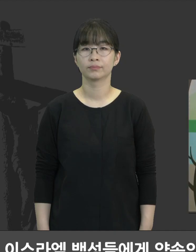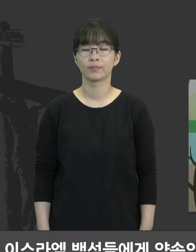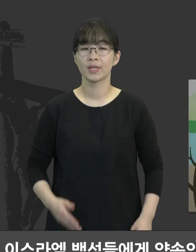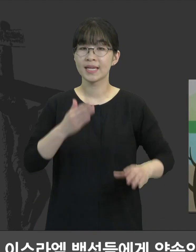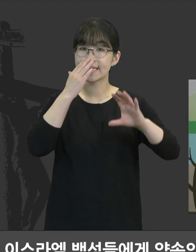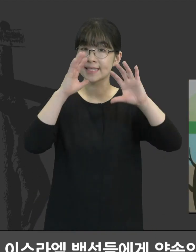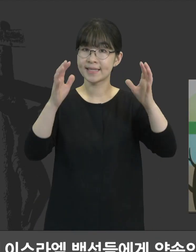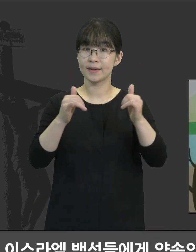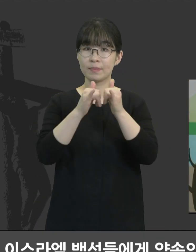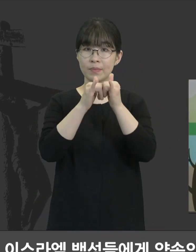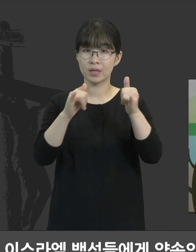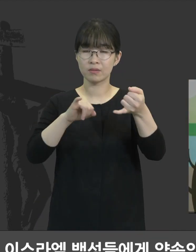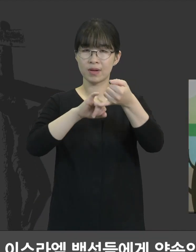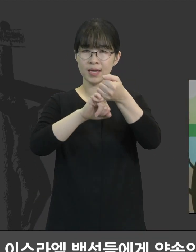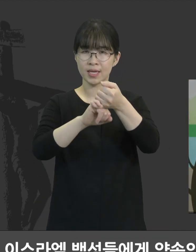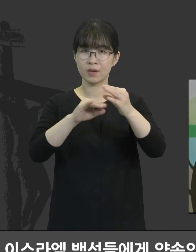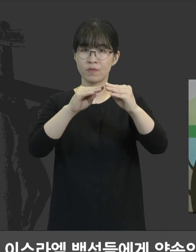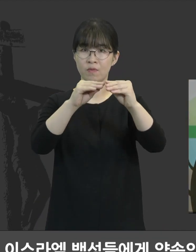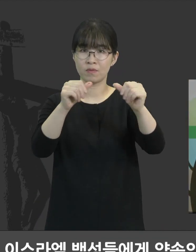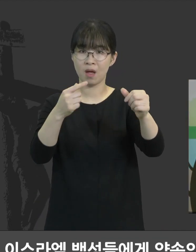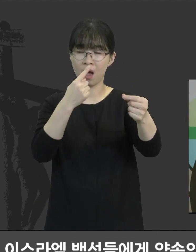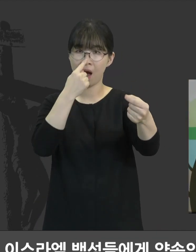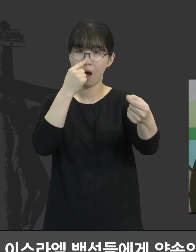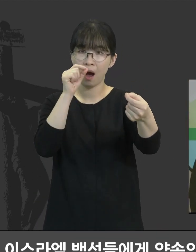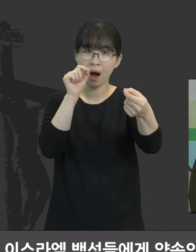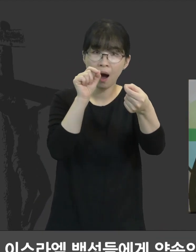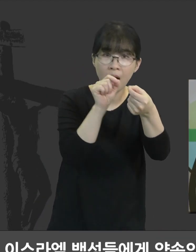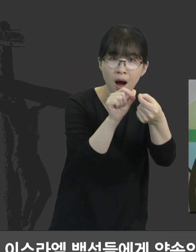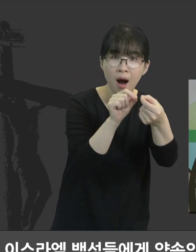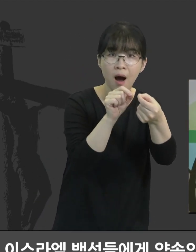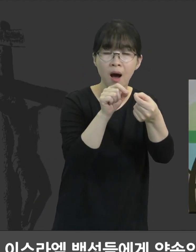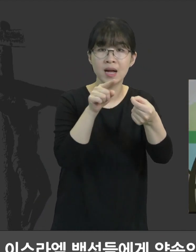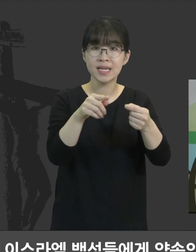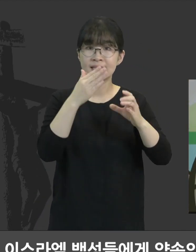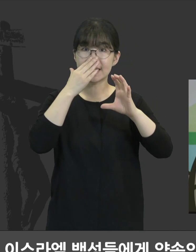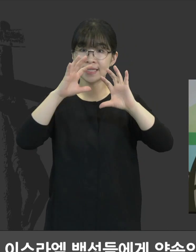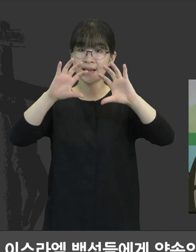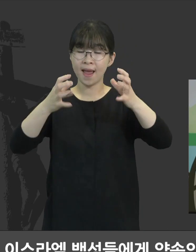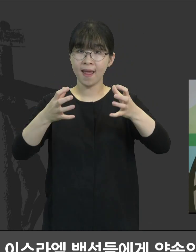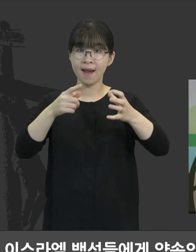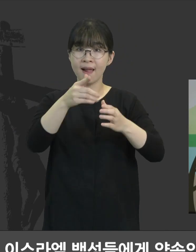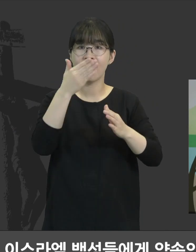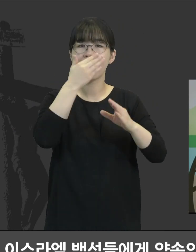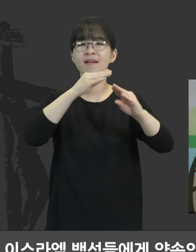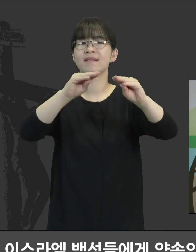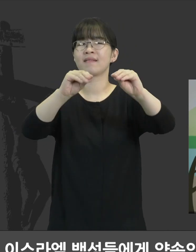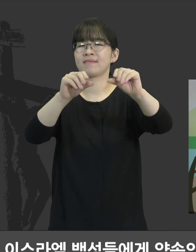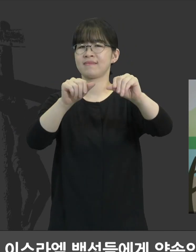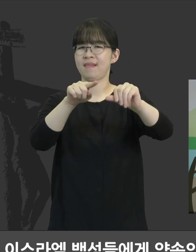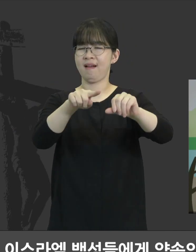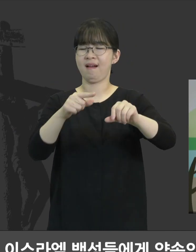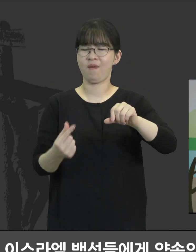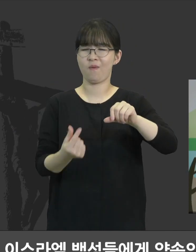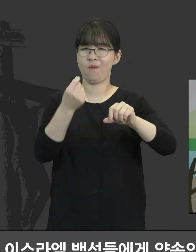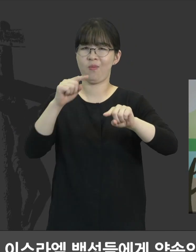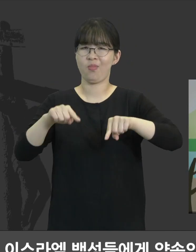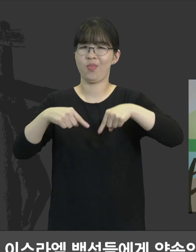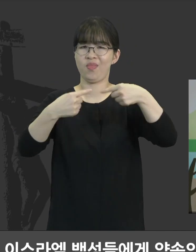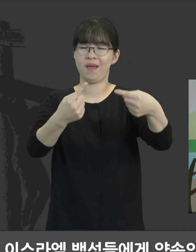이제 이스라엘 백성들에게 약속의 땅이 눈앞에 다가왔습니다. 하나님의 백성인 이스라엘은 가나안에 곧